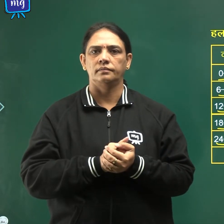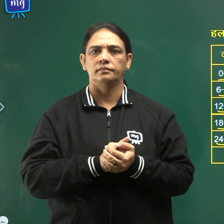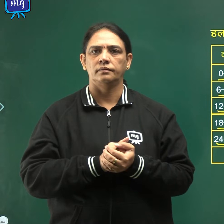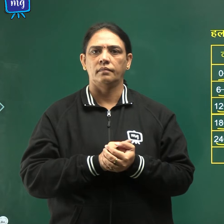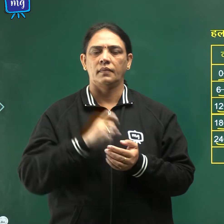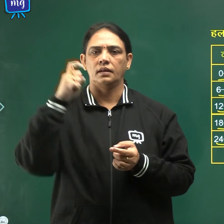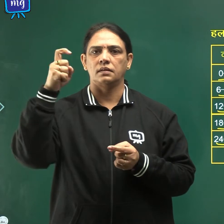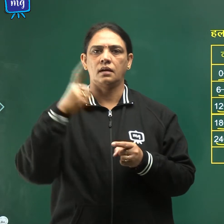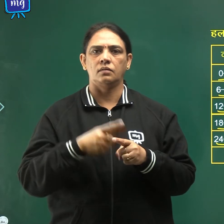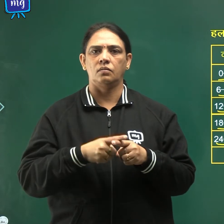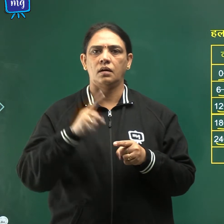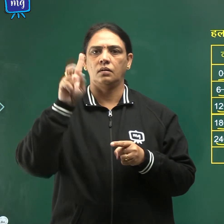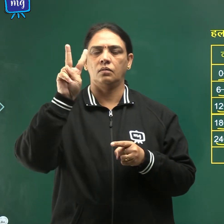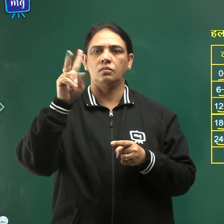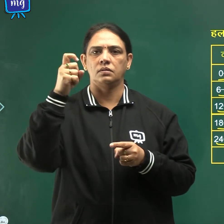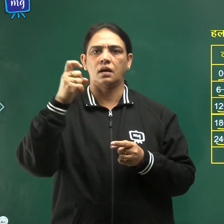7 गुणा 27